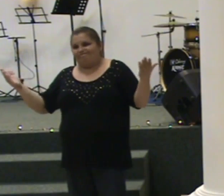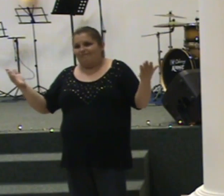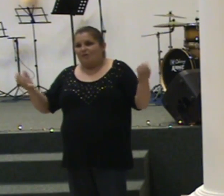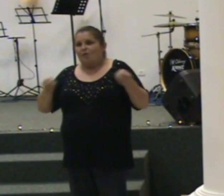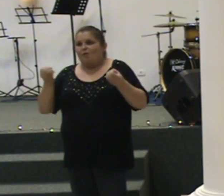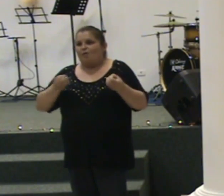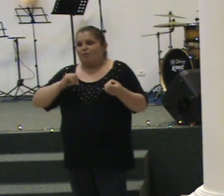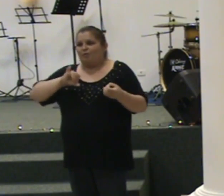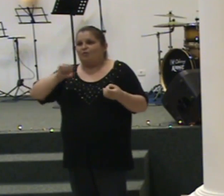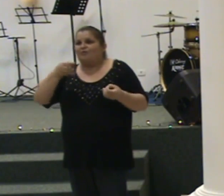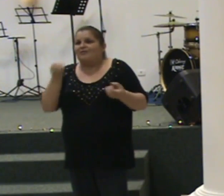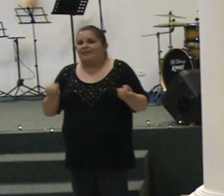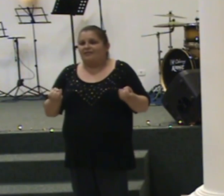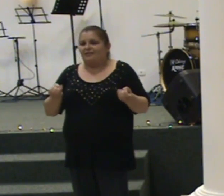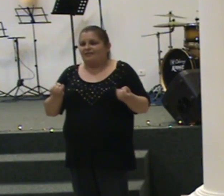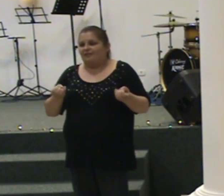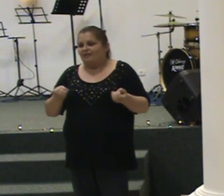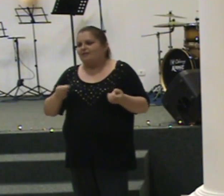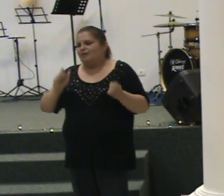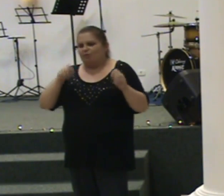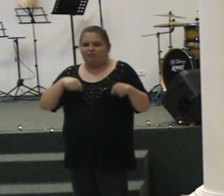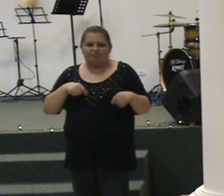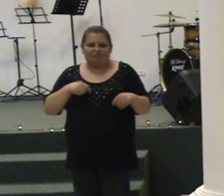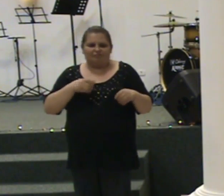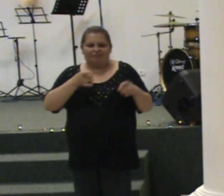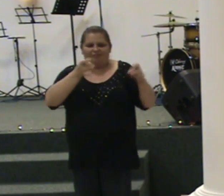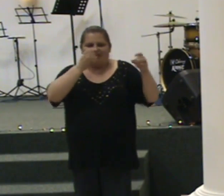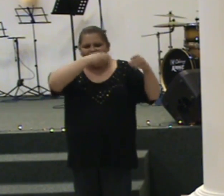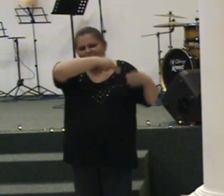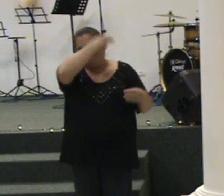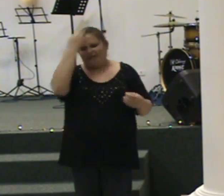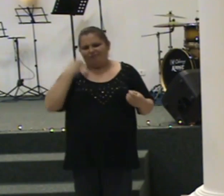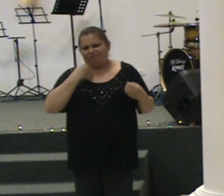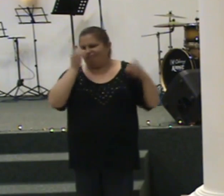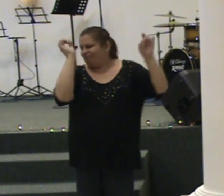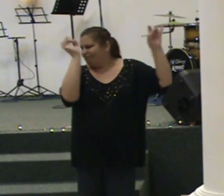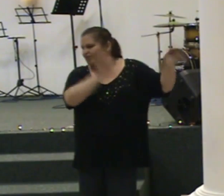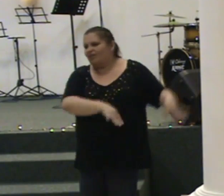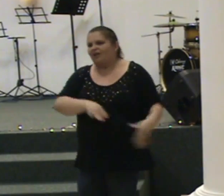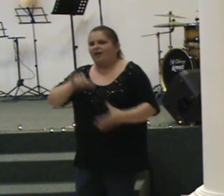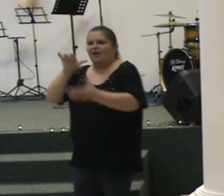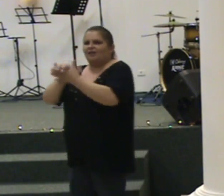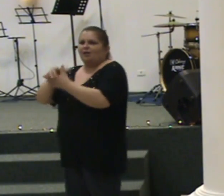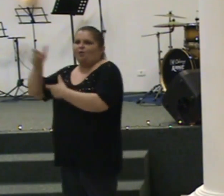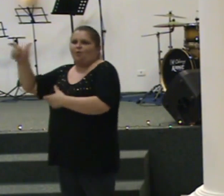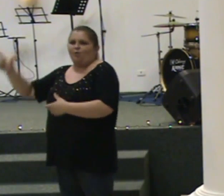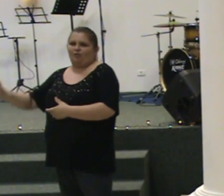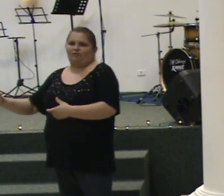José, você podia.